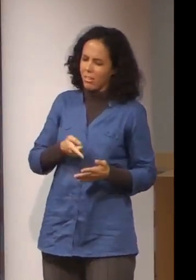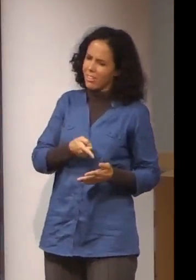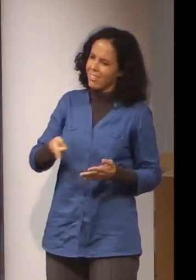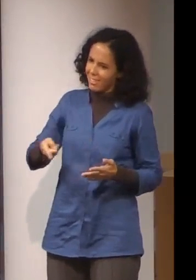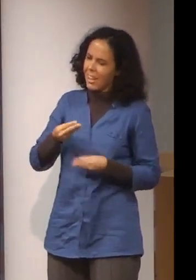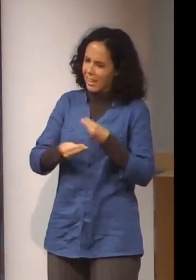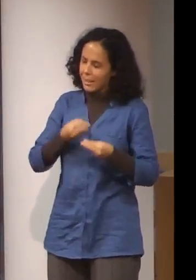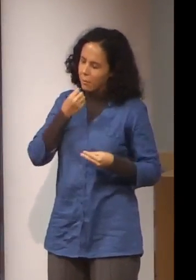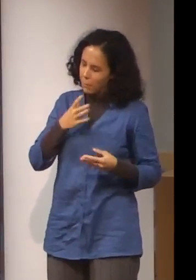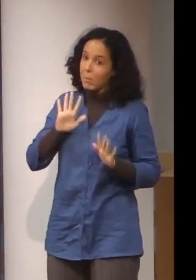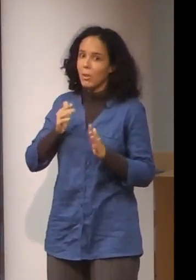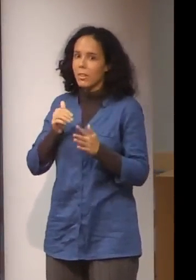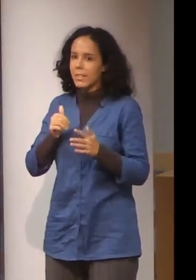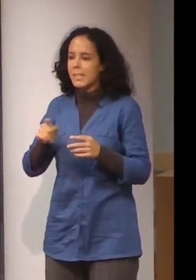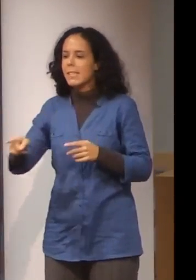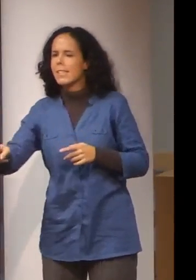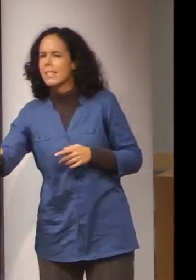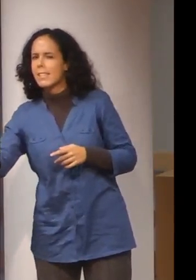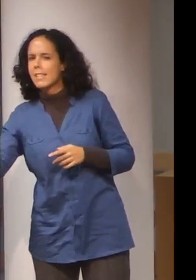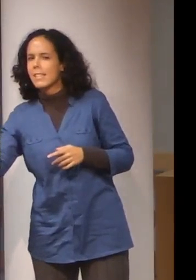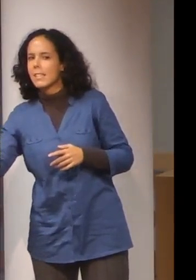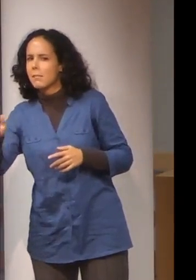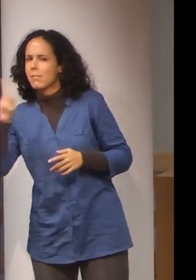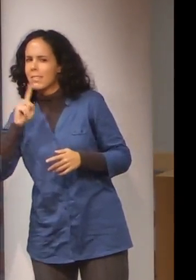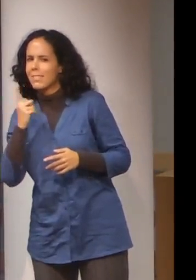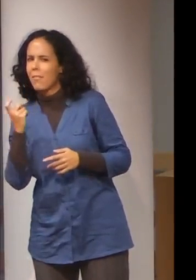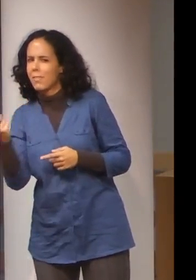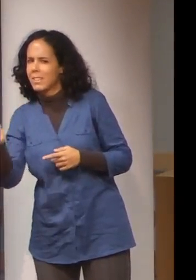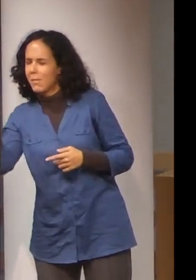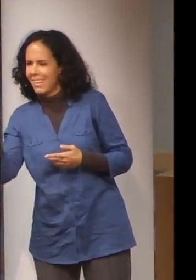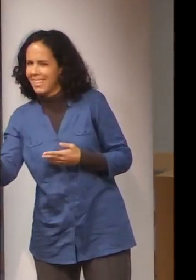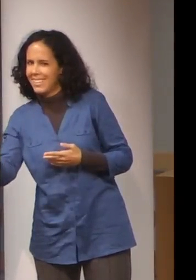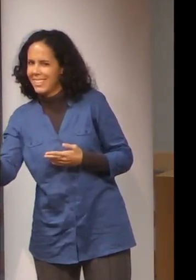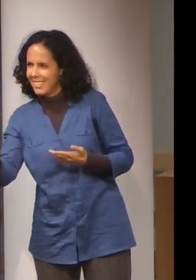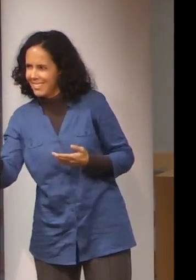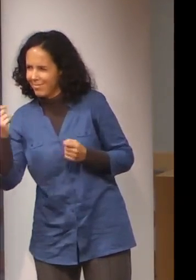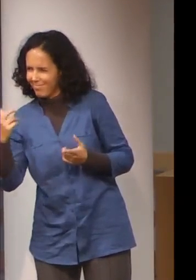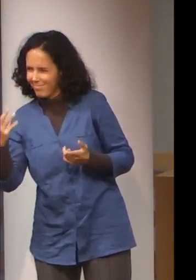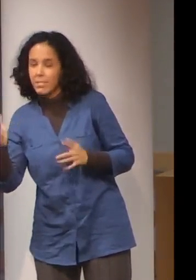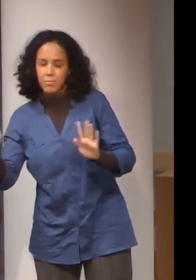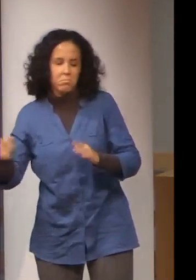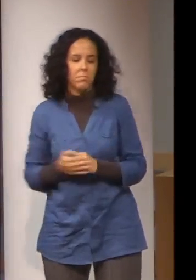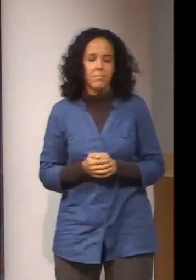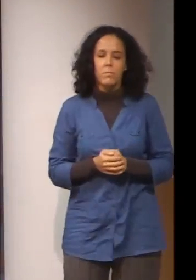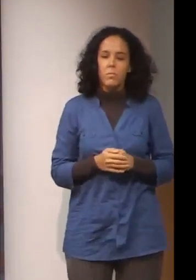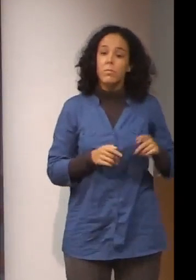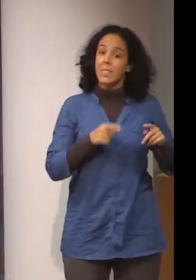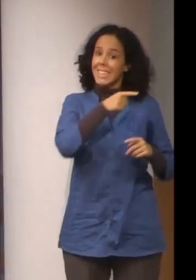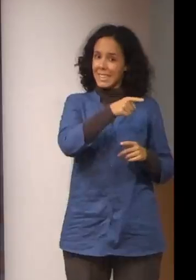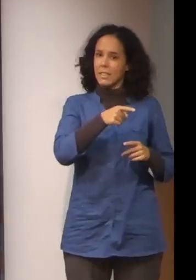transmitiros un poco, según mi percepción, qué necesidades o qué carencias tenemos en nuestro país con respecto a las personas sordas.